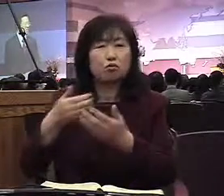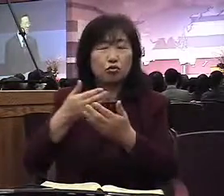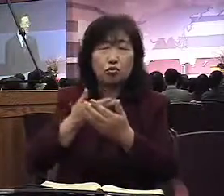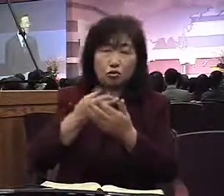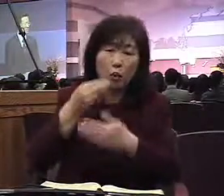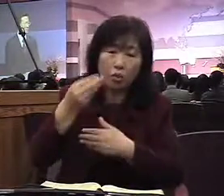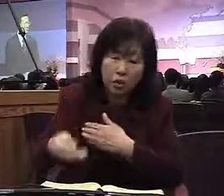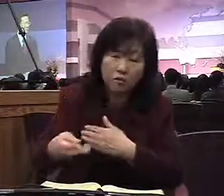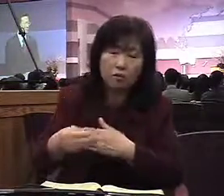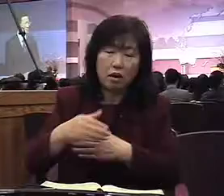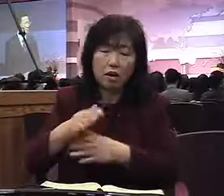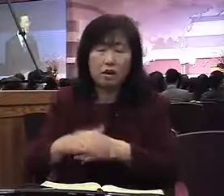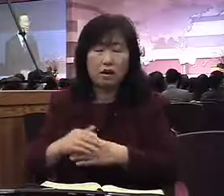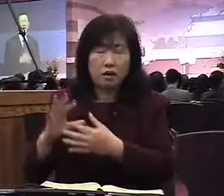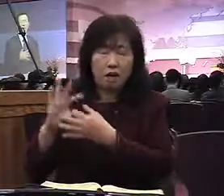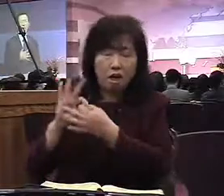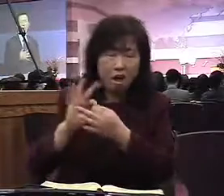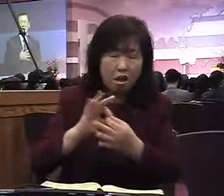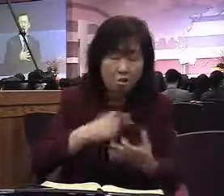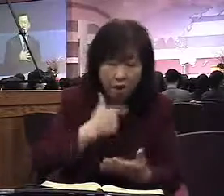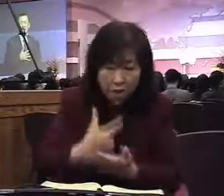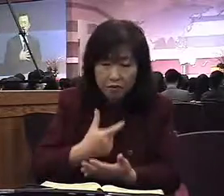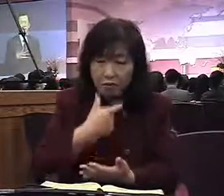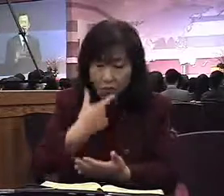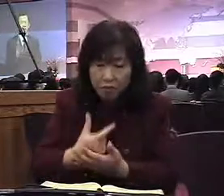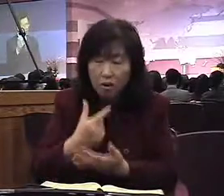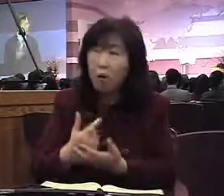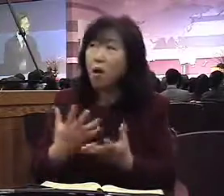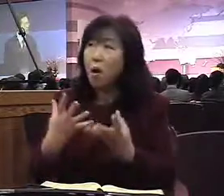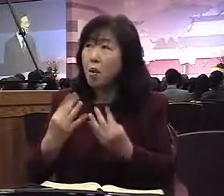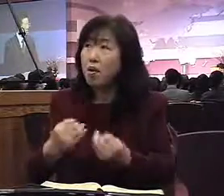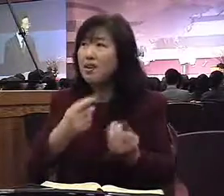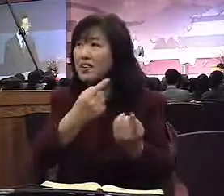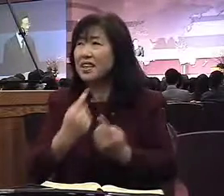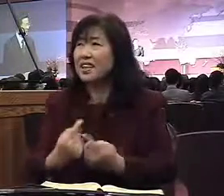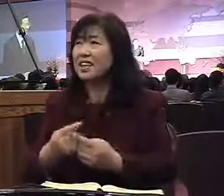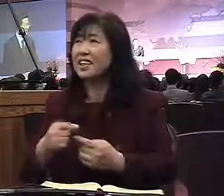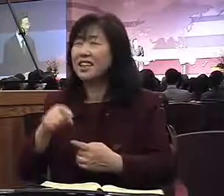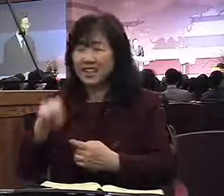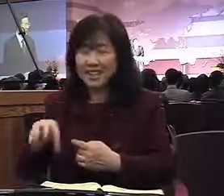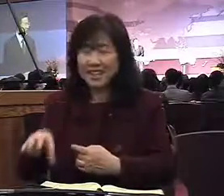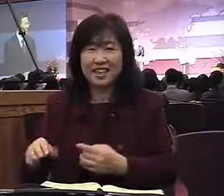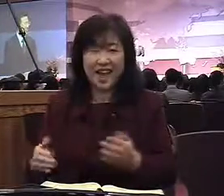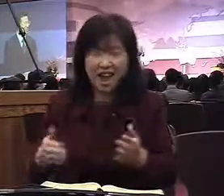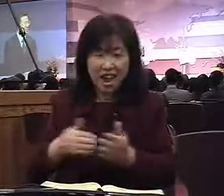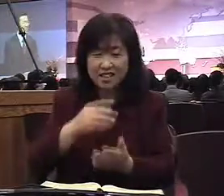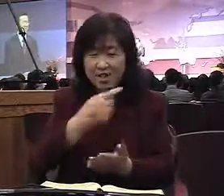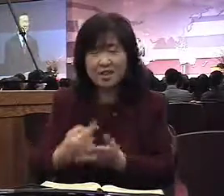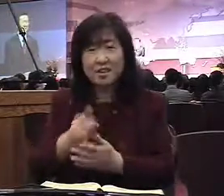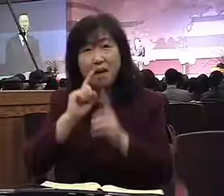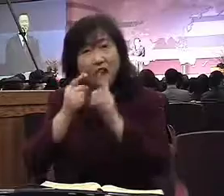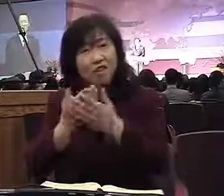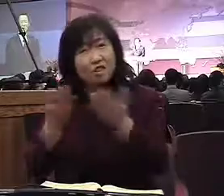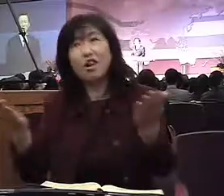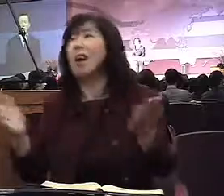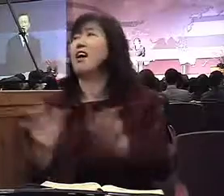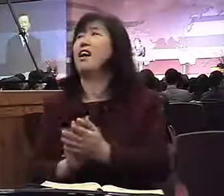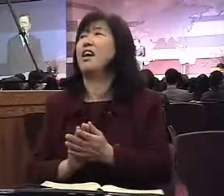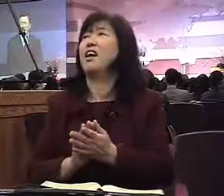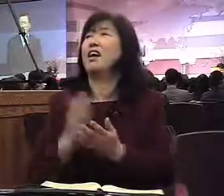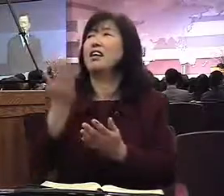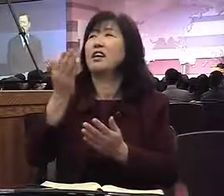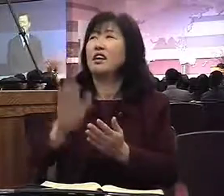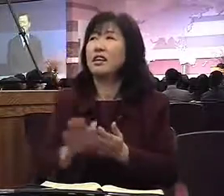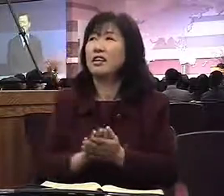때까지. 그때 저희가 감동 많이 받아가지고 여기까지 와서 다 얘기하잖아요. 그런데 제가